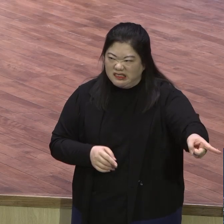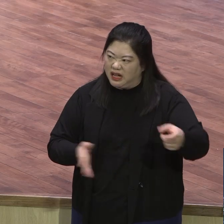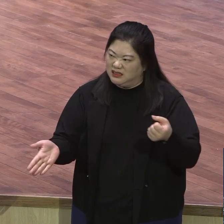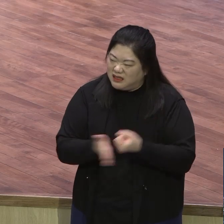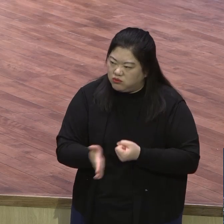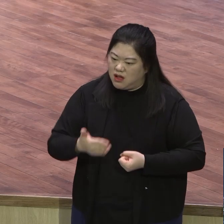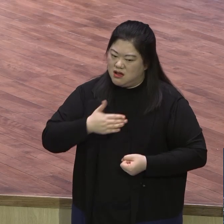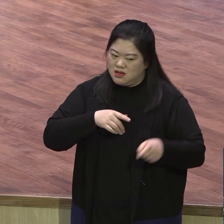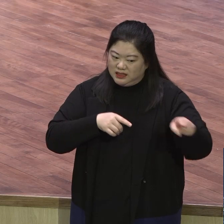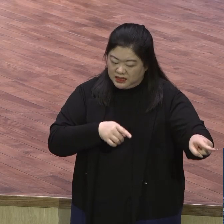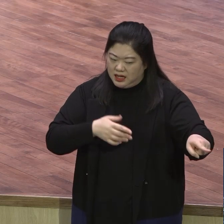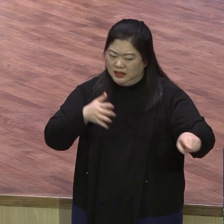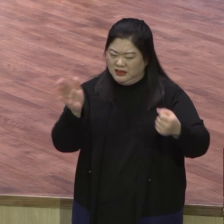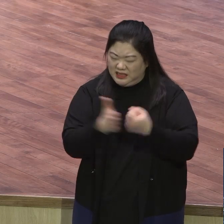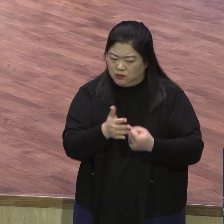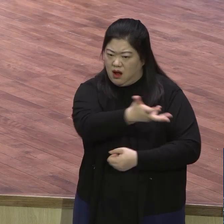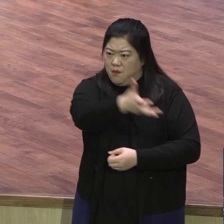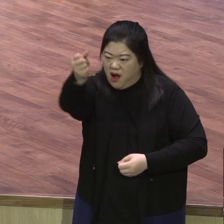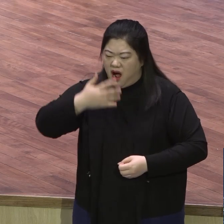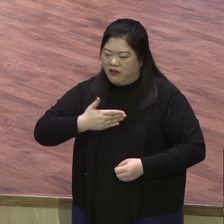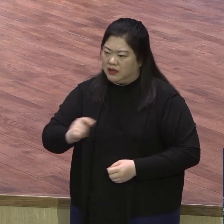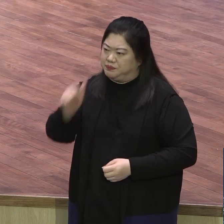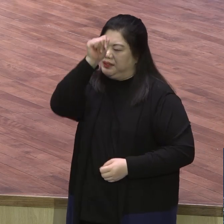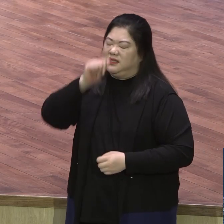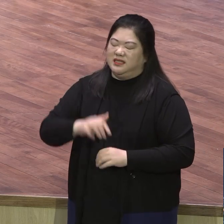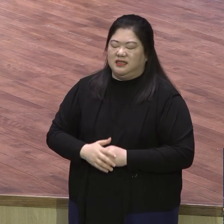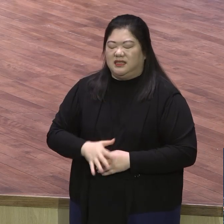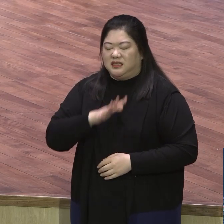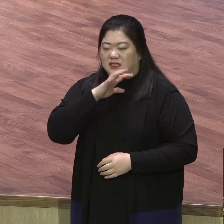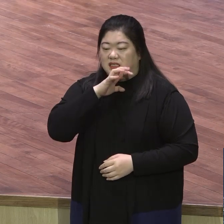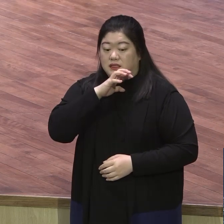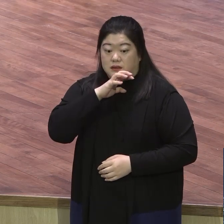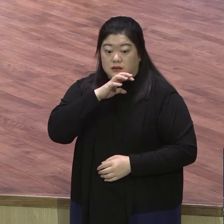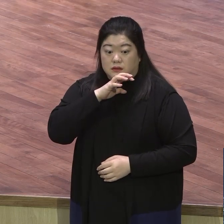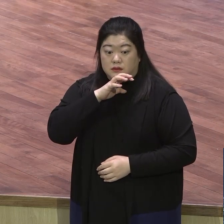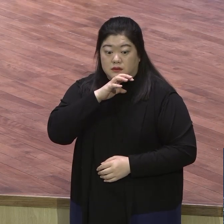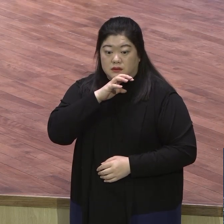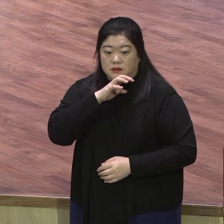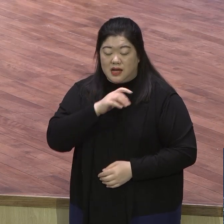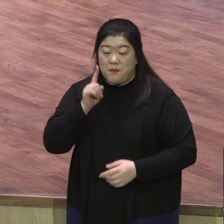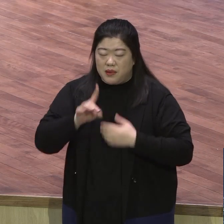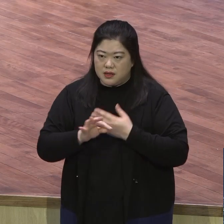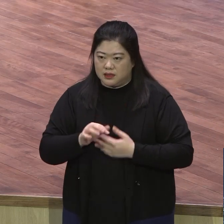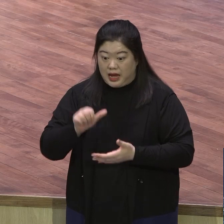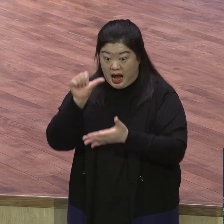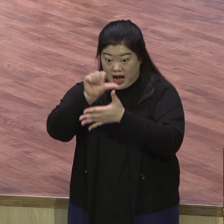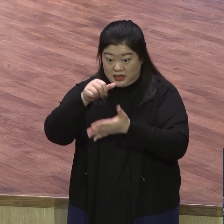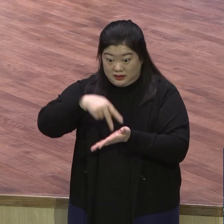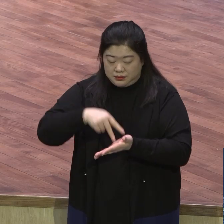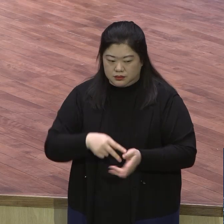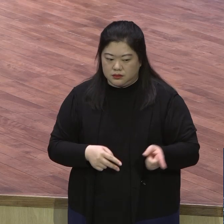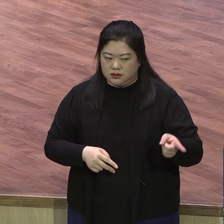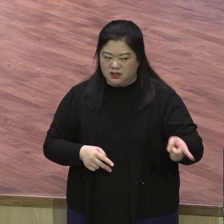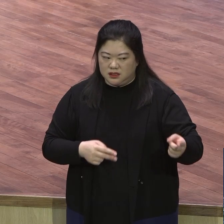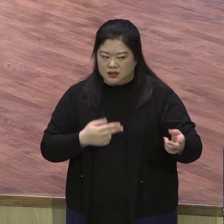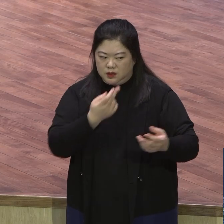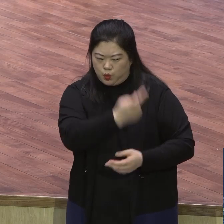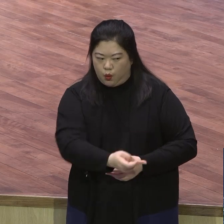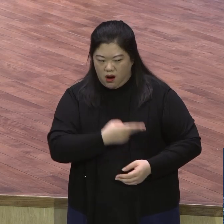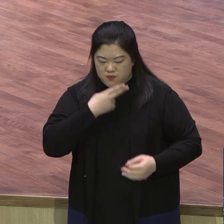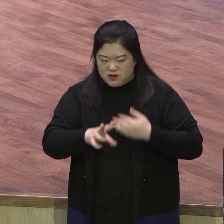문제가 왔을 때 자기를 돌아보지 않고 아벨에게 화살 돌려서 저 인간만 없었으면 저